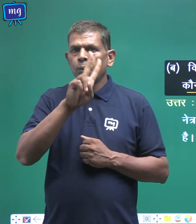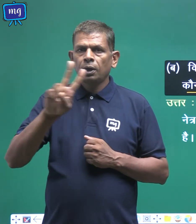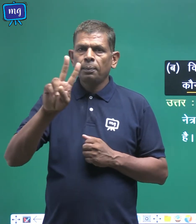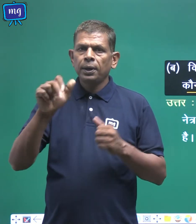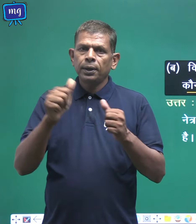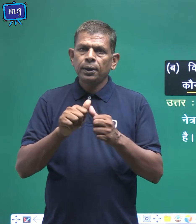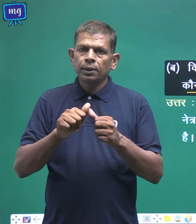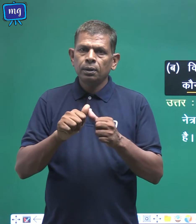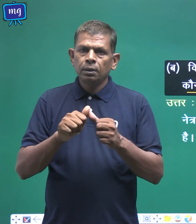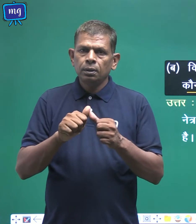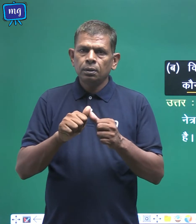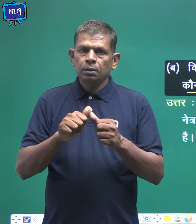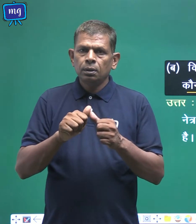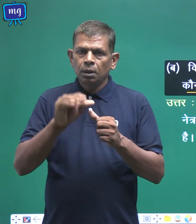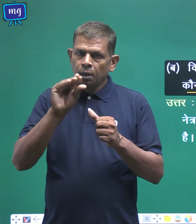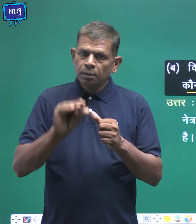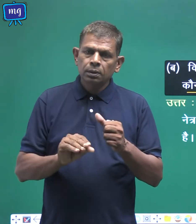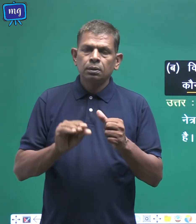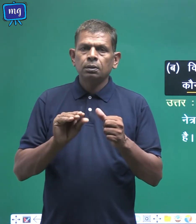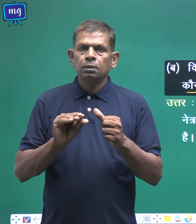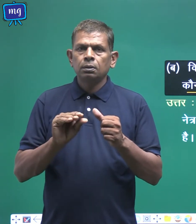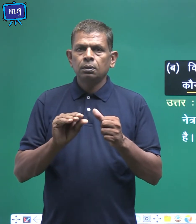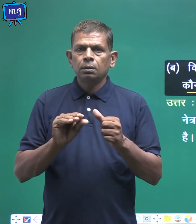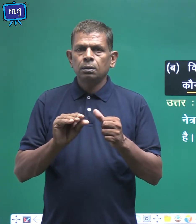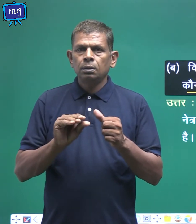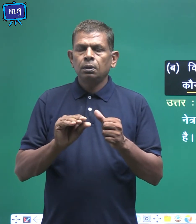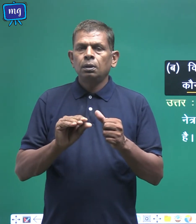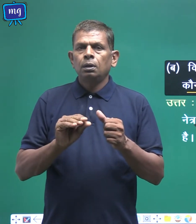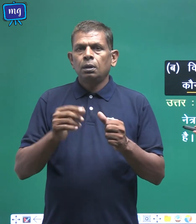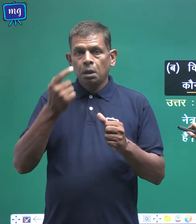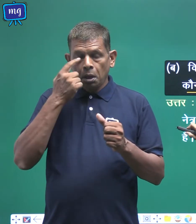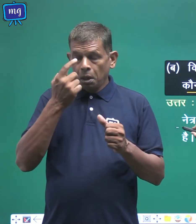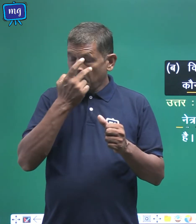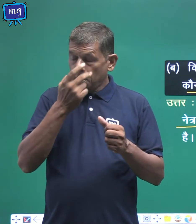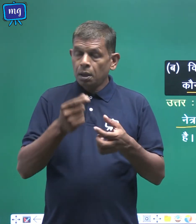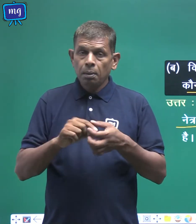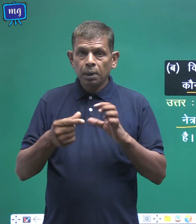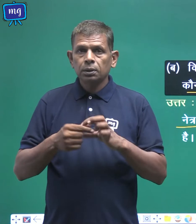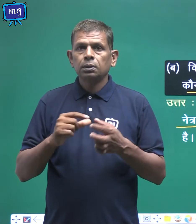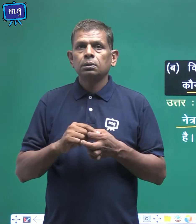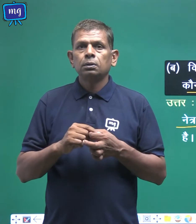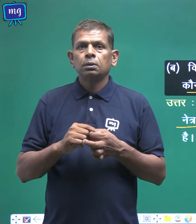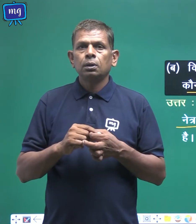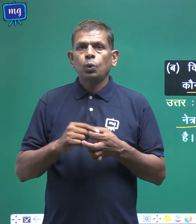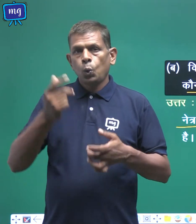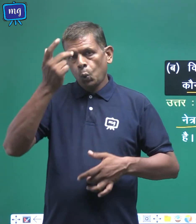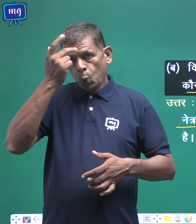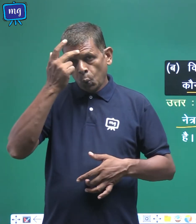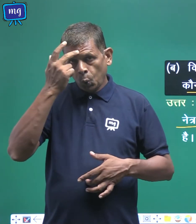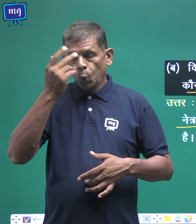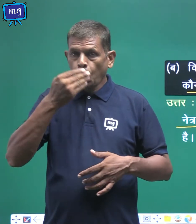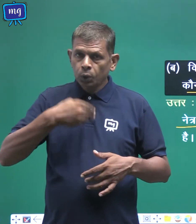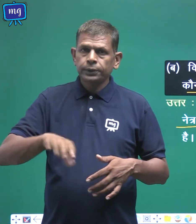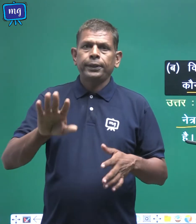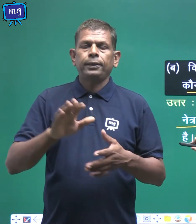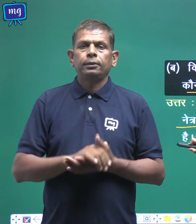के अभाव में नेत्र संबंधित रोग हो जाते